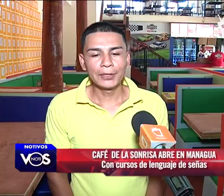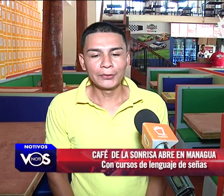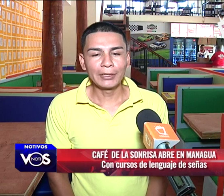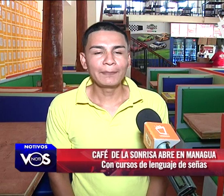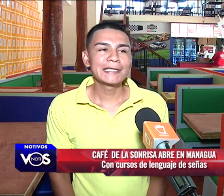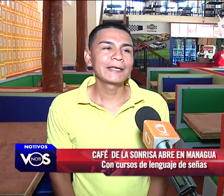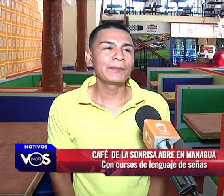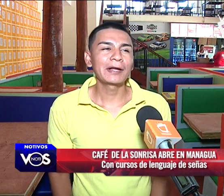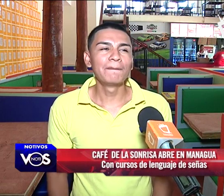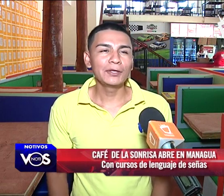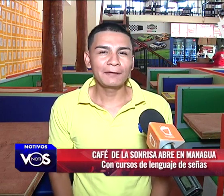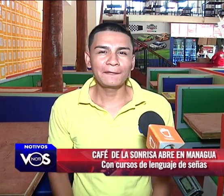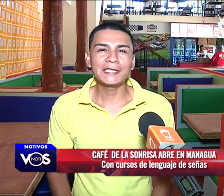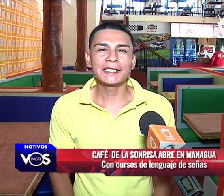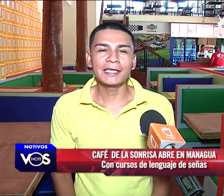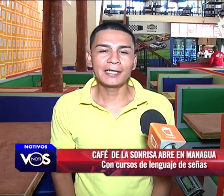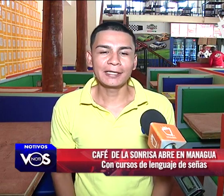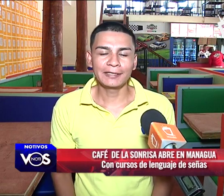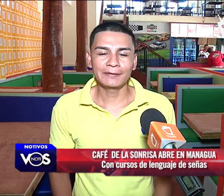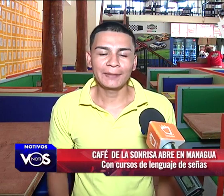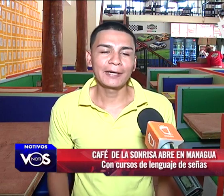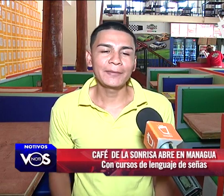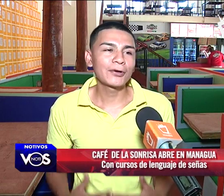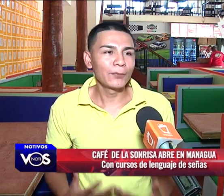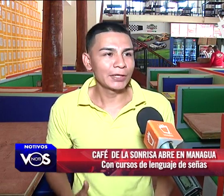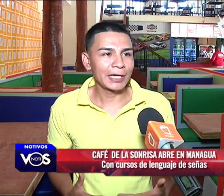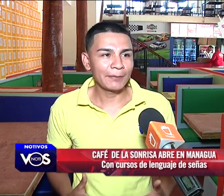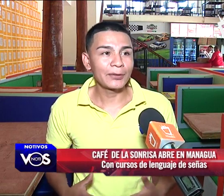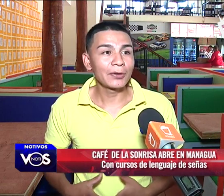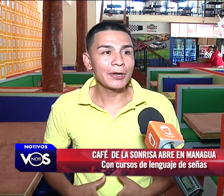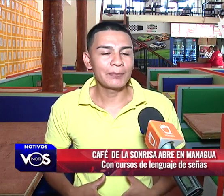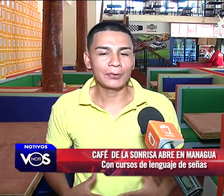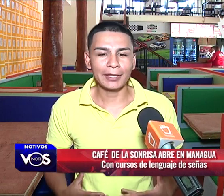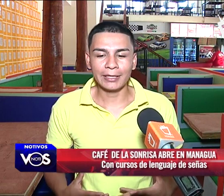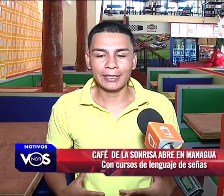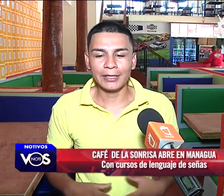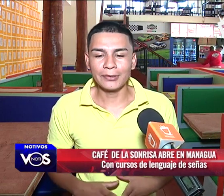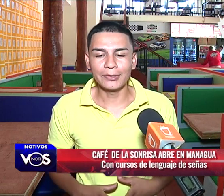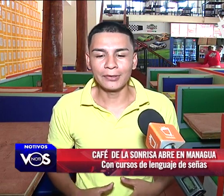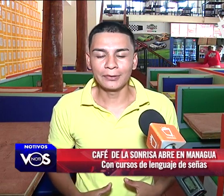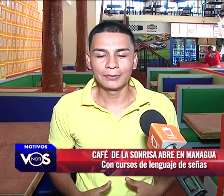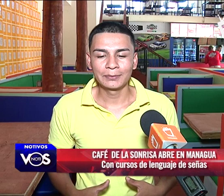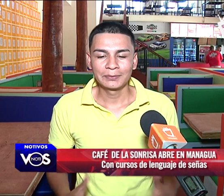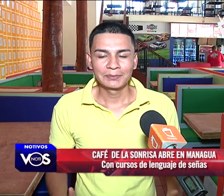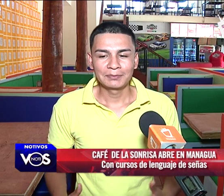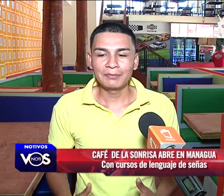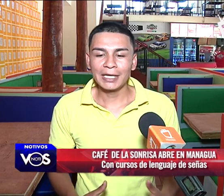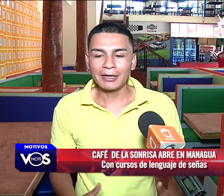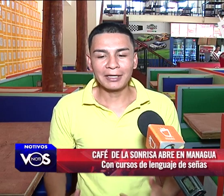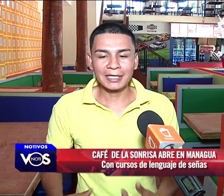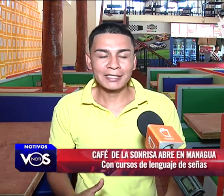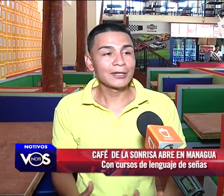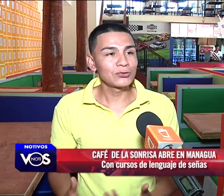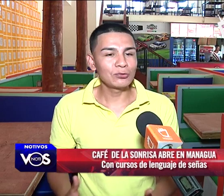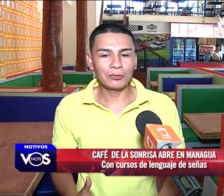al principio era muy difícil para mí comunicarme con ellos, porque ellos miraba que hacían su grupo